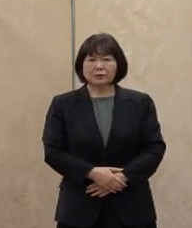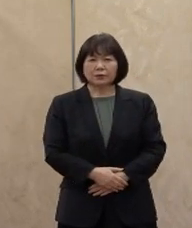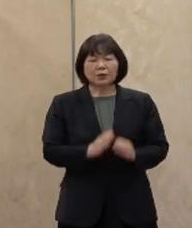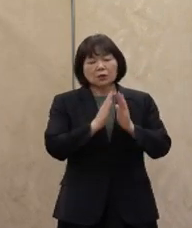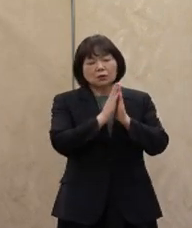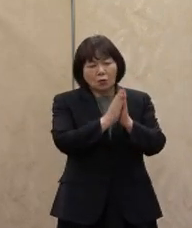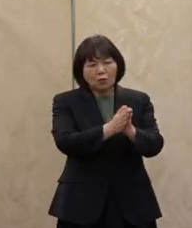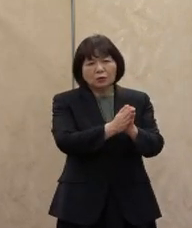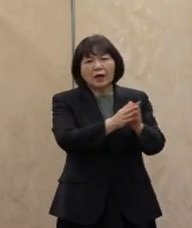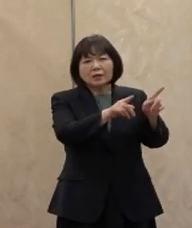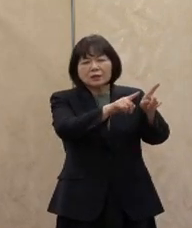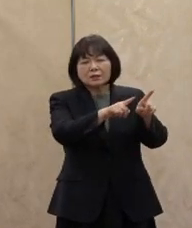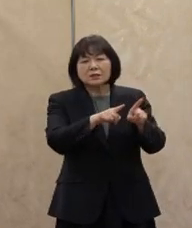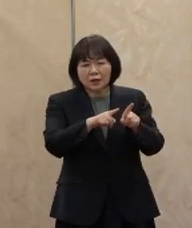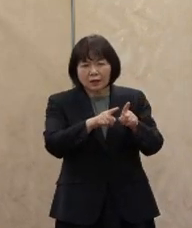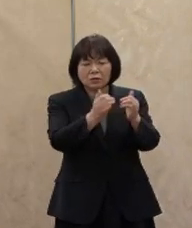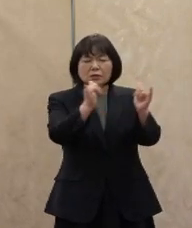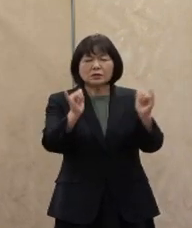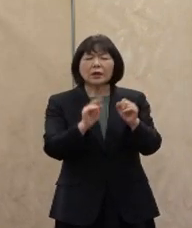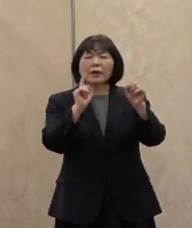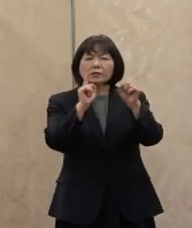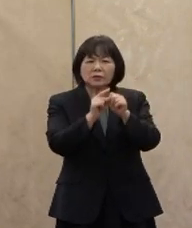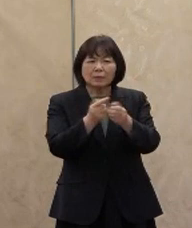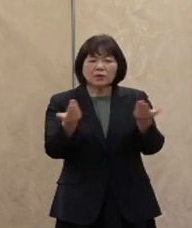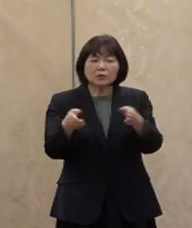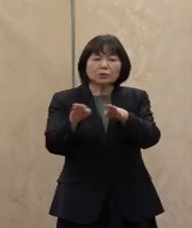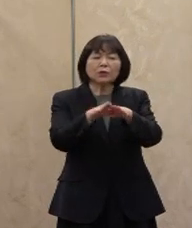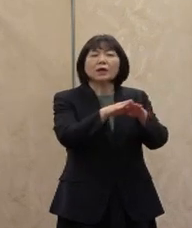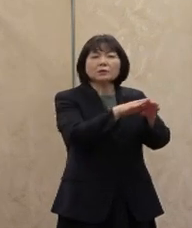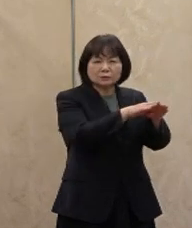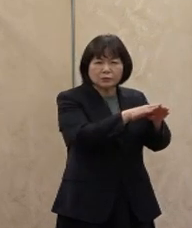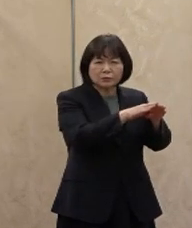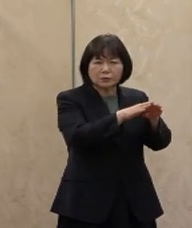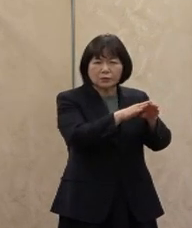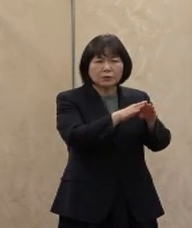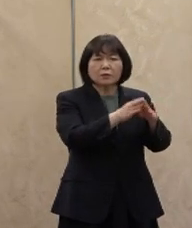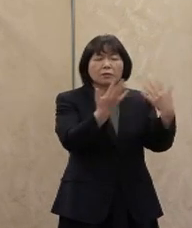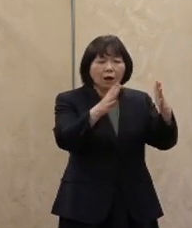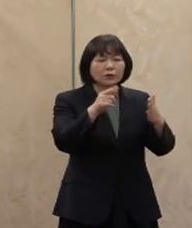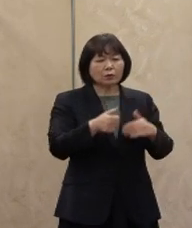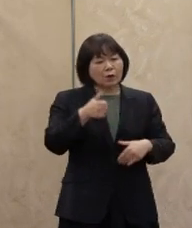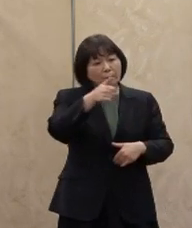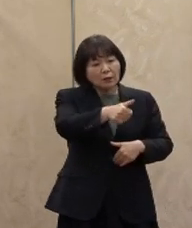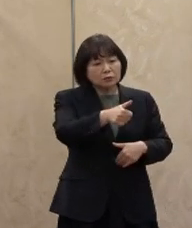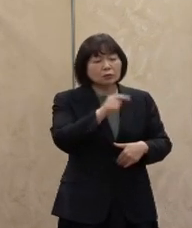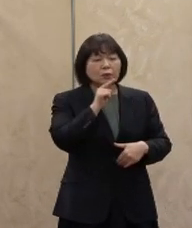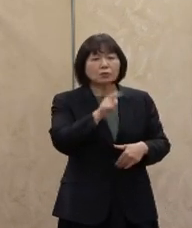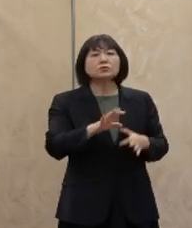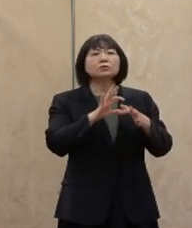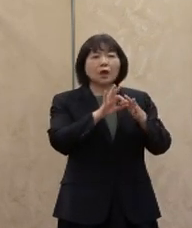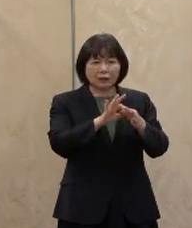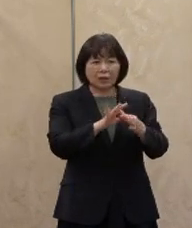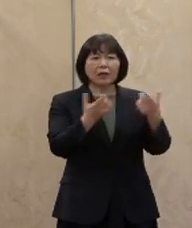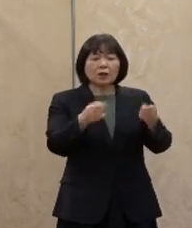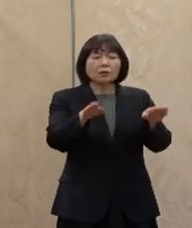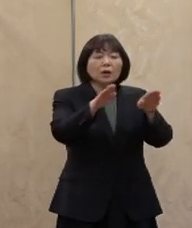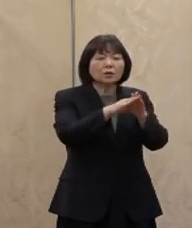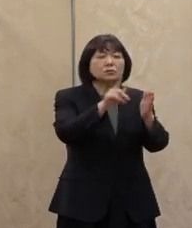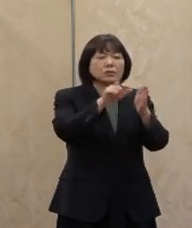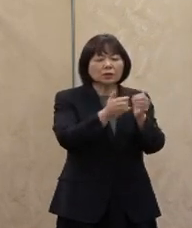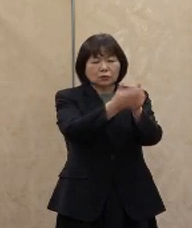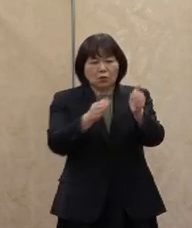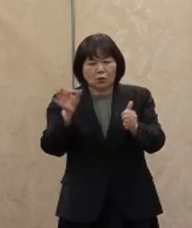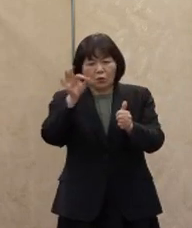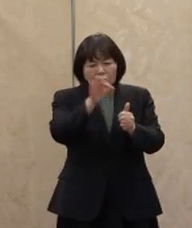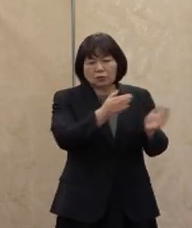う、その社会のために要請に従ってくれと、どうしても従わなかったらこれは罰則だと言うんだったら、応じた場合はきちんとこの補償